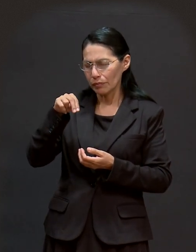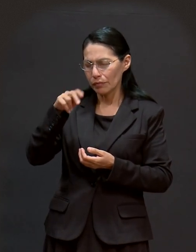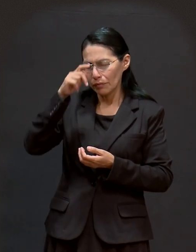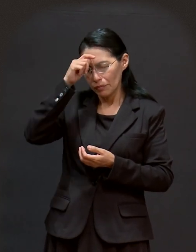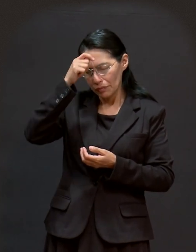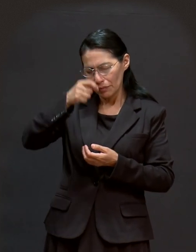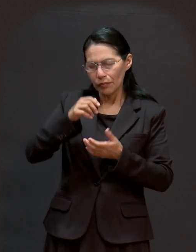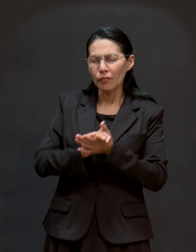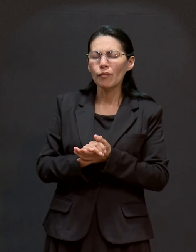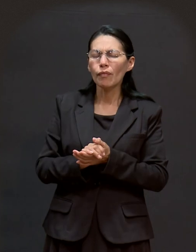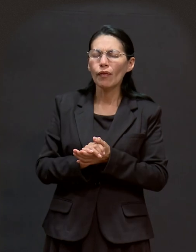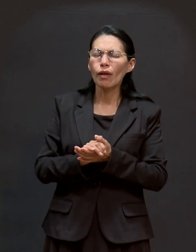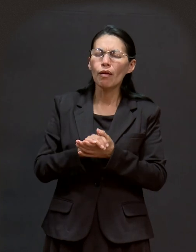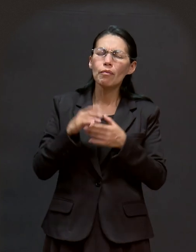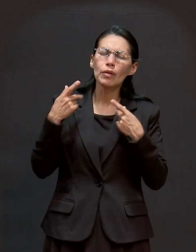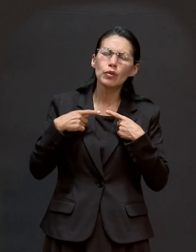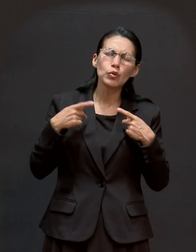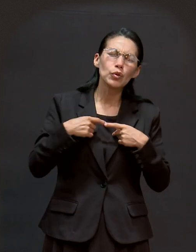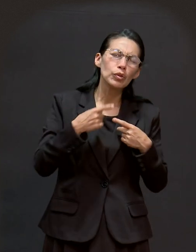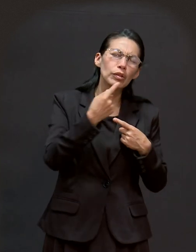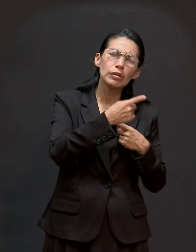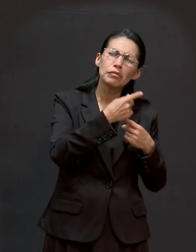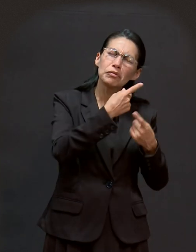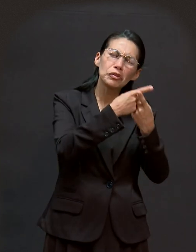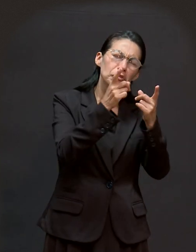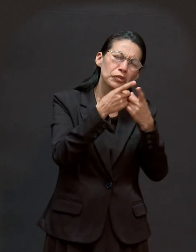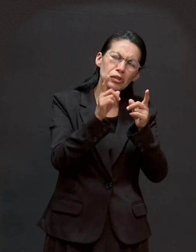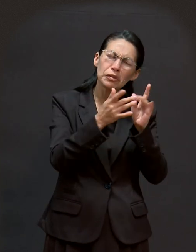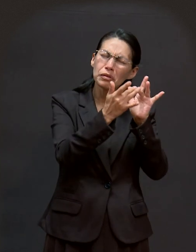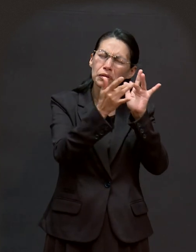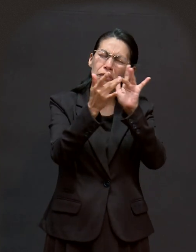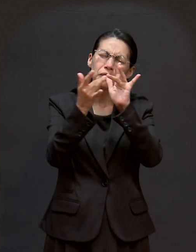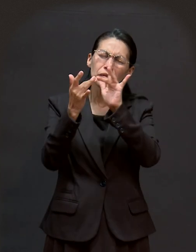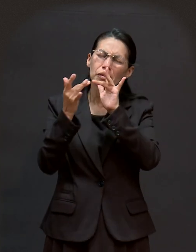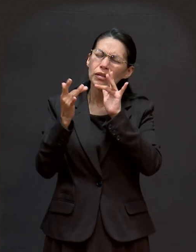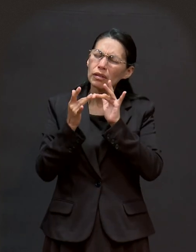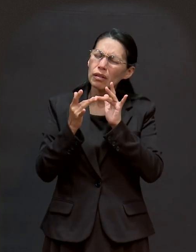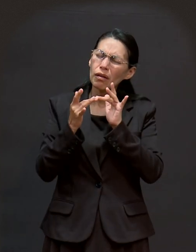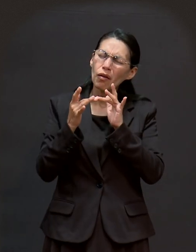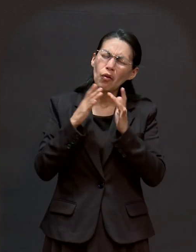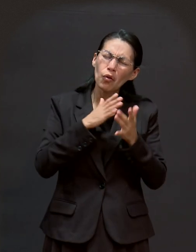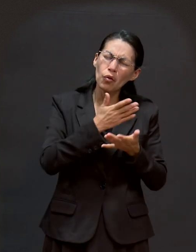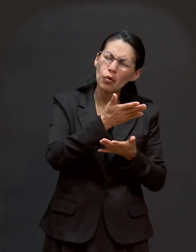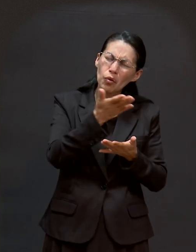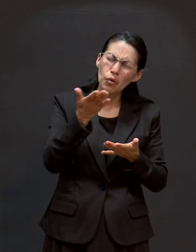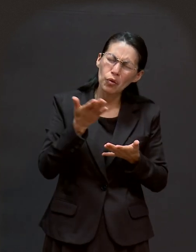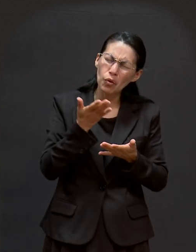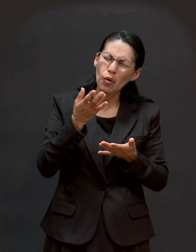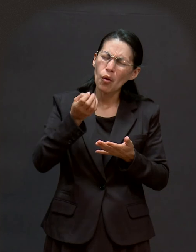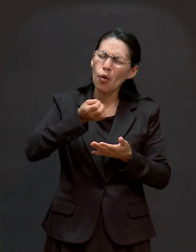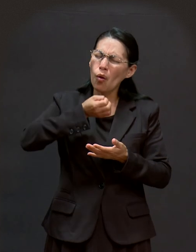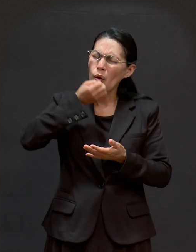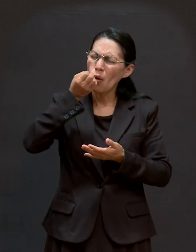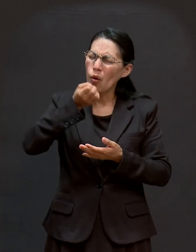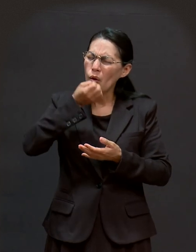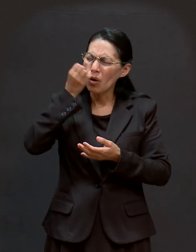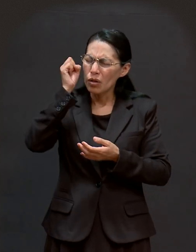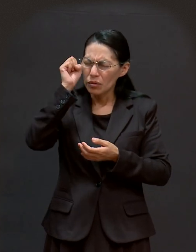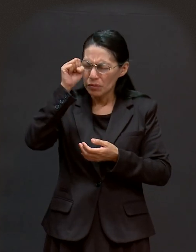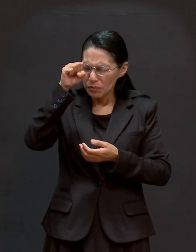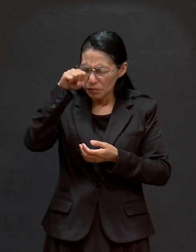viendo en este momento que unidos a nosotros cierran sus ojos para